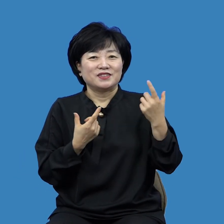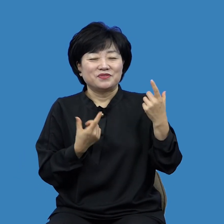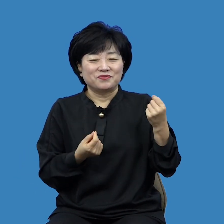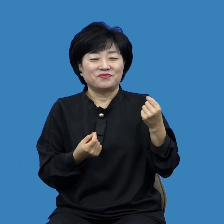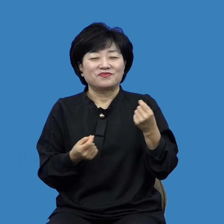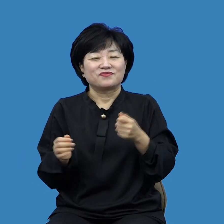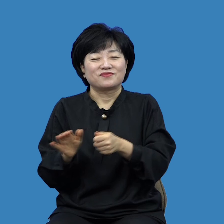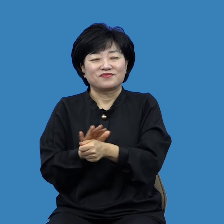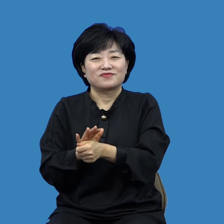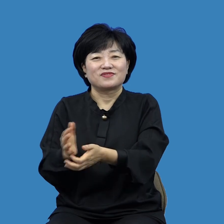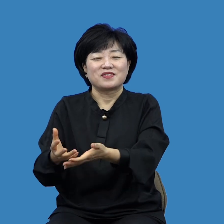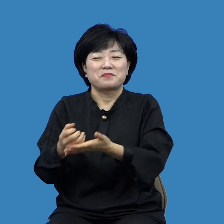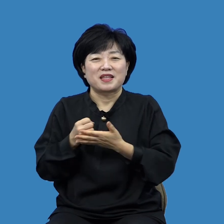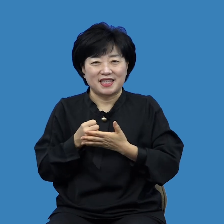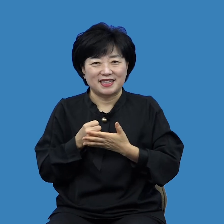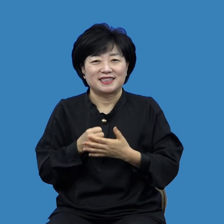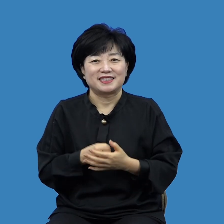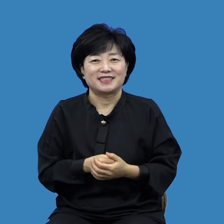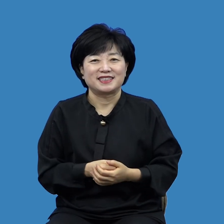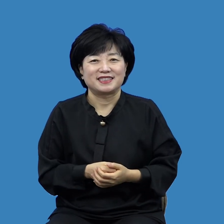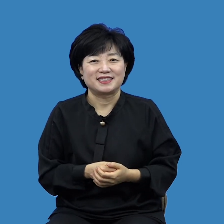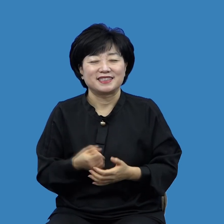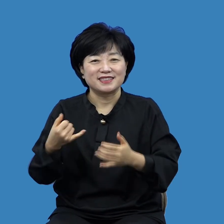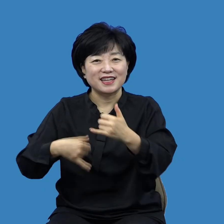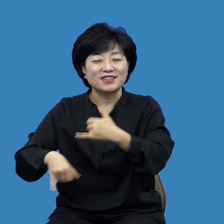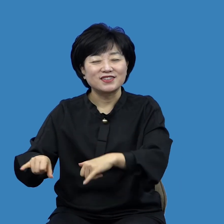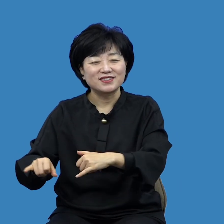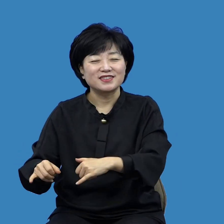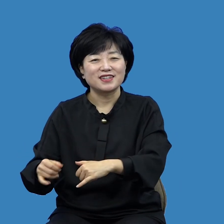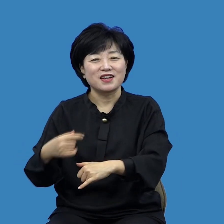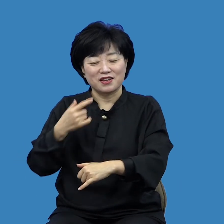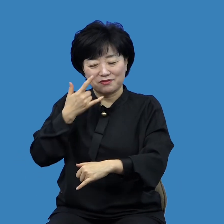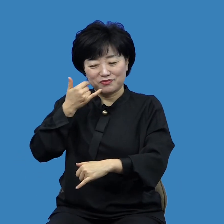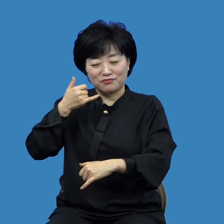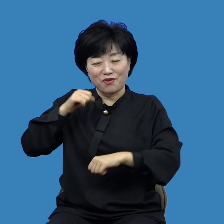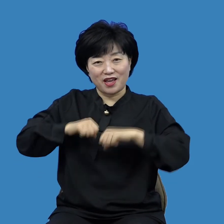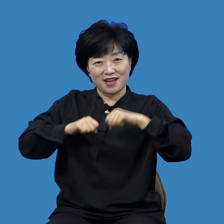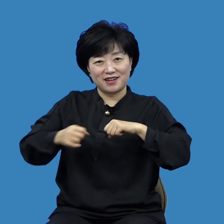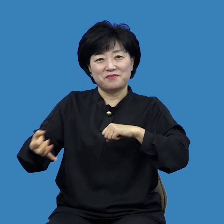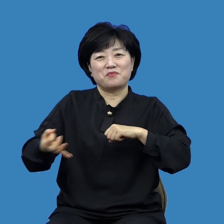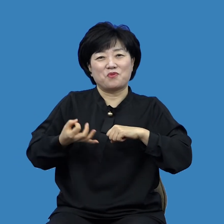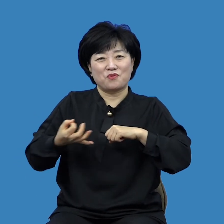당해요. 왜? 자식들이 어디서 배우겠어? 거기서 배우는 거지.